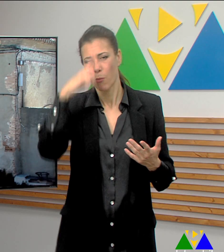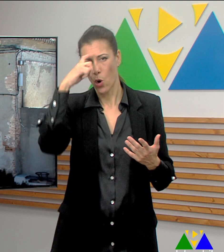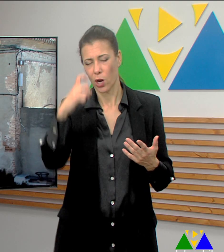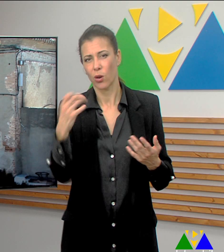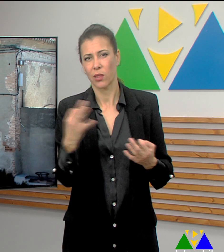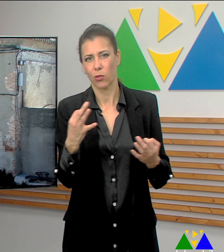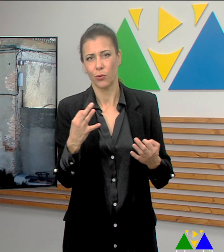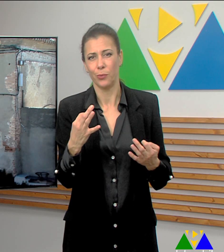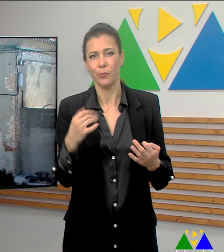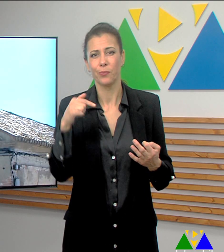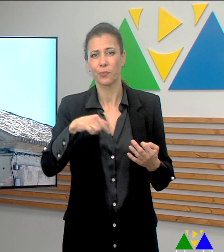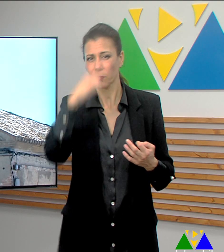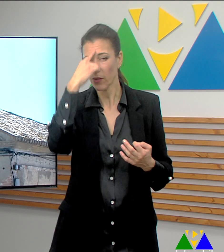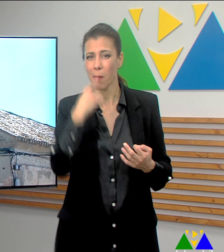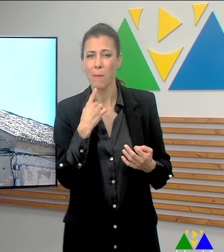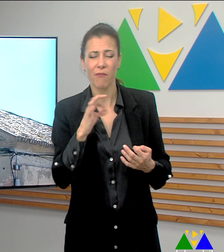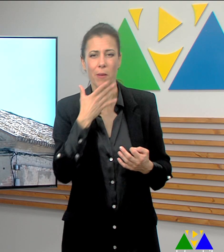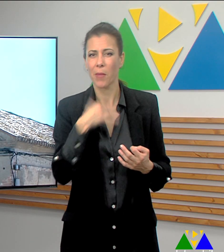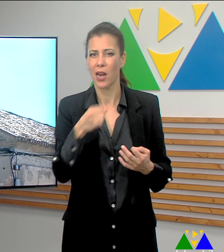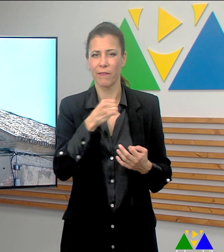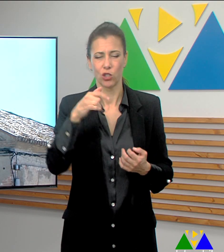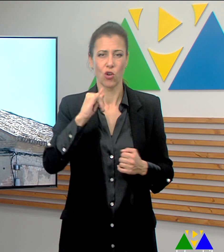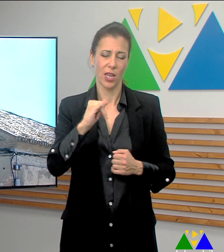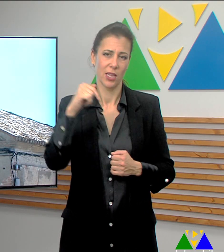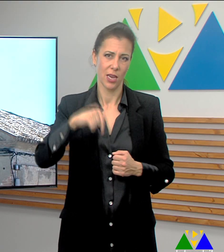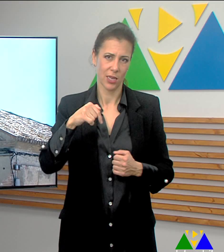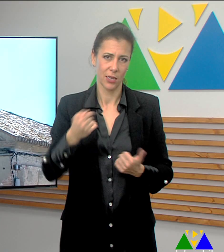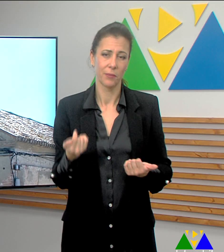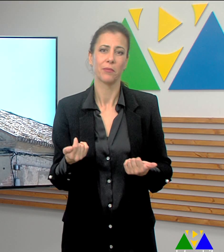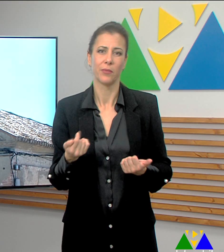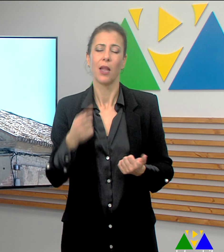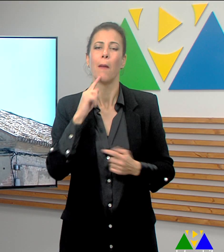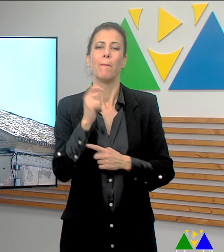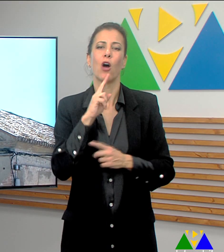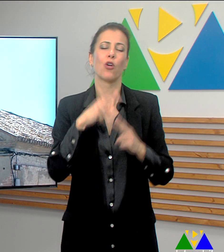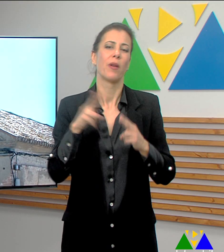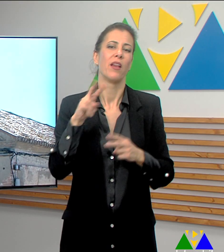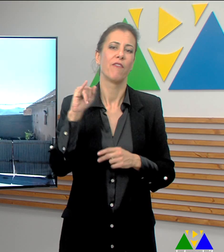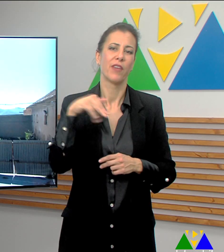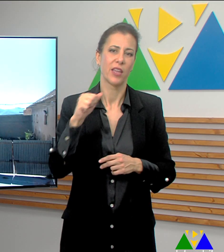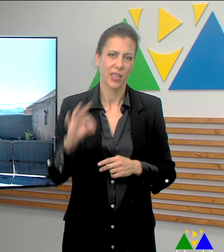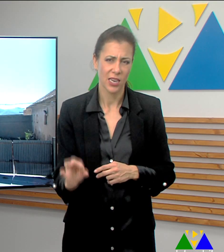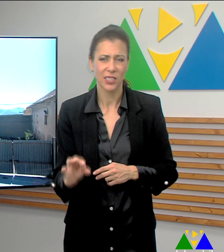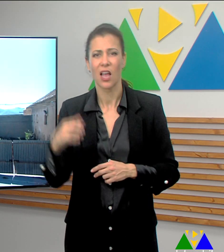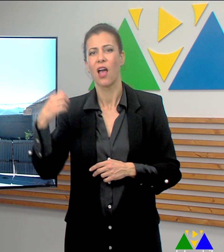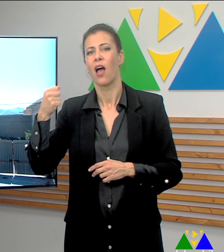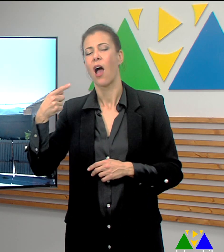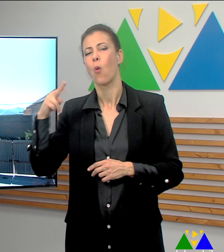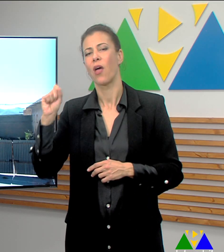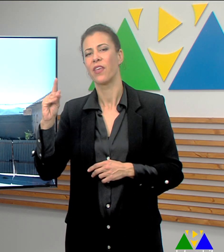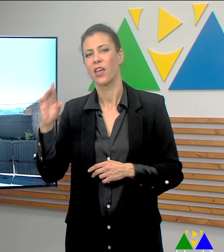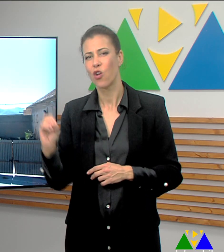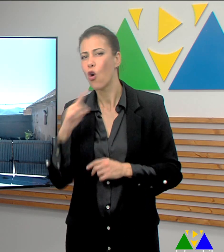recordado, bueno, pues este perfil maravilloso que tenemos aquí en como hemos dicho, el Pago de las Viñas, del Aguadero, de la Pucha Vieja,